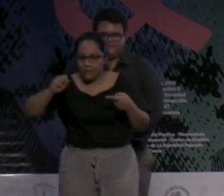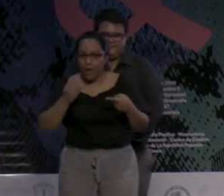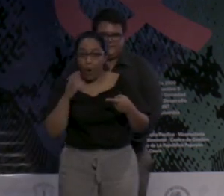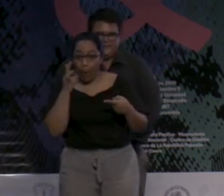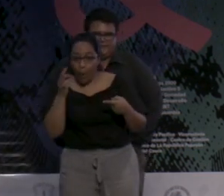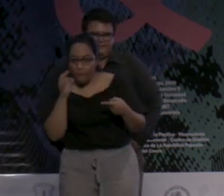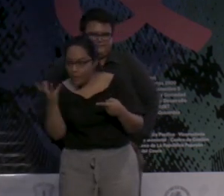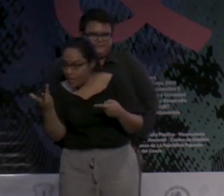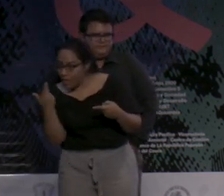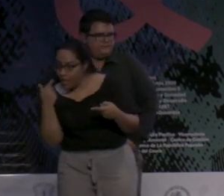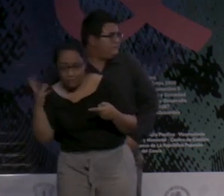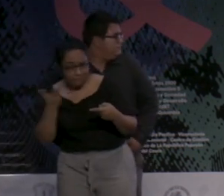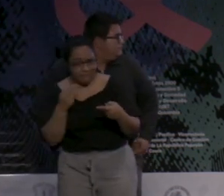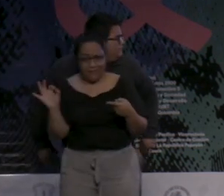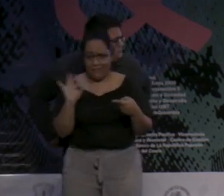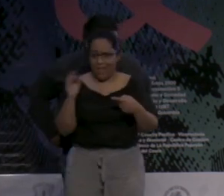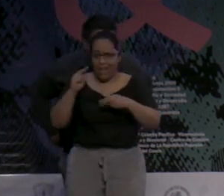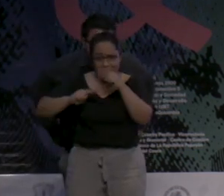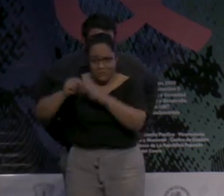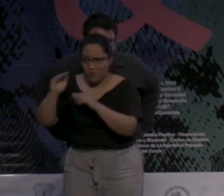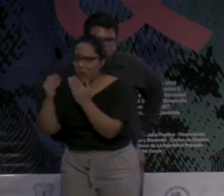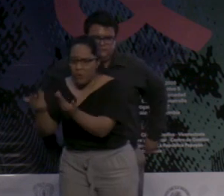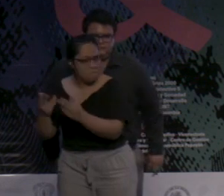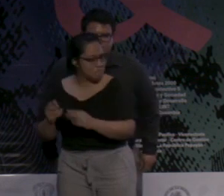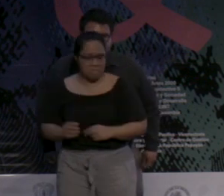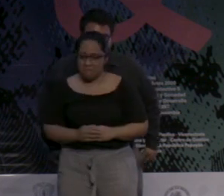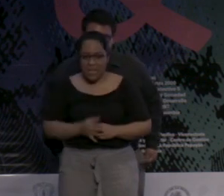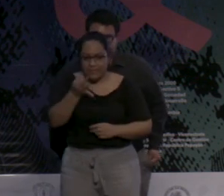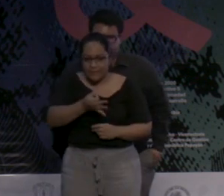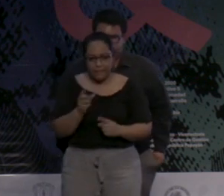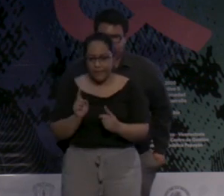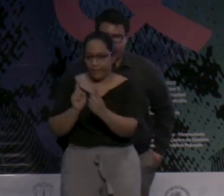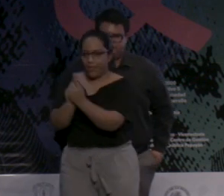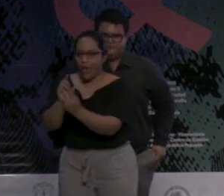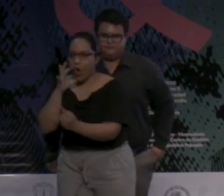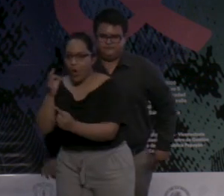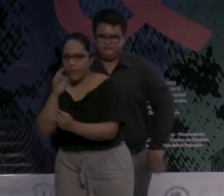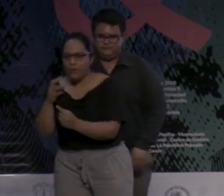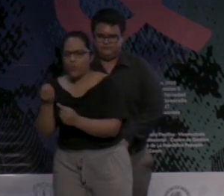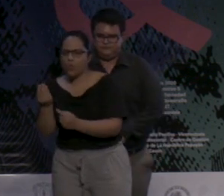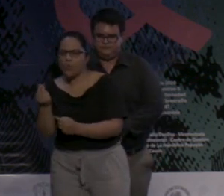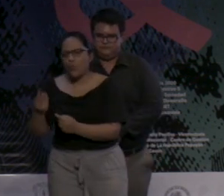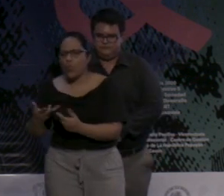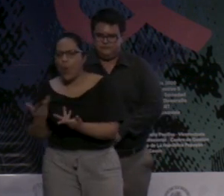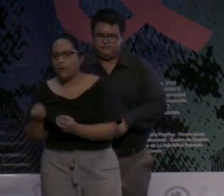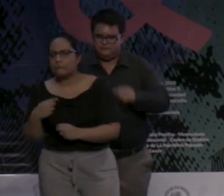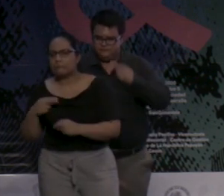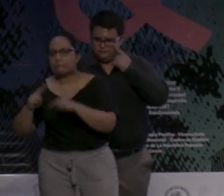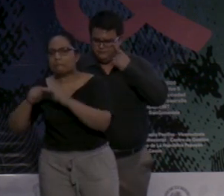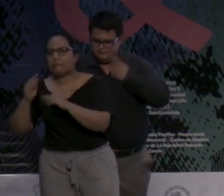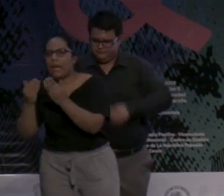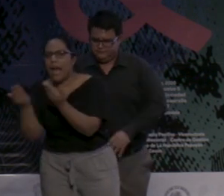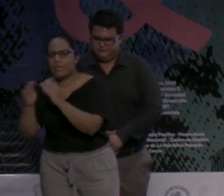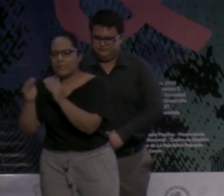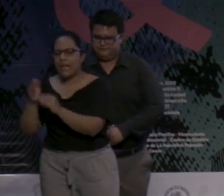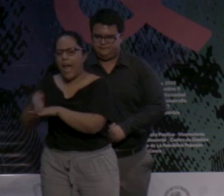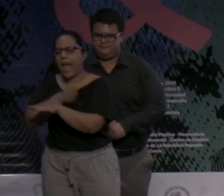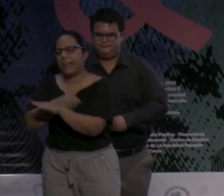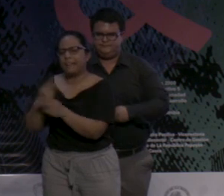Bogotá, y me encuentro con testimonios que me dan como una serie de pautas que voy descubriendo por el camino. Una, que